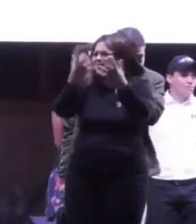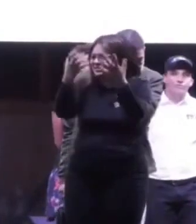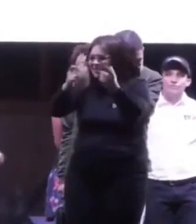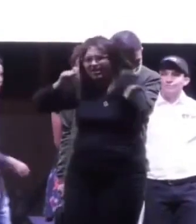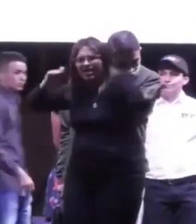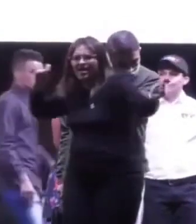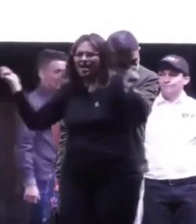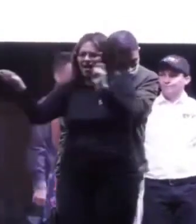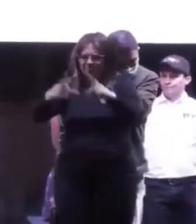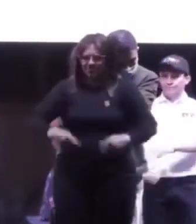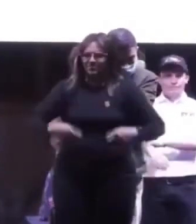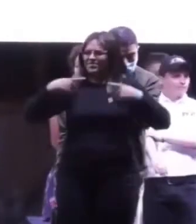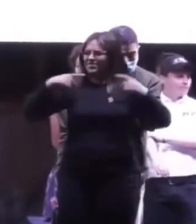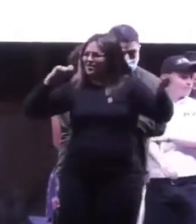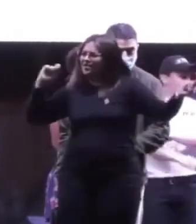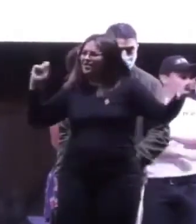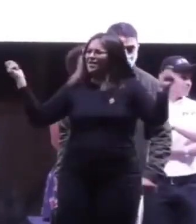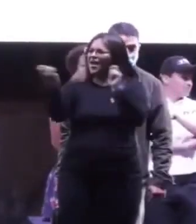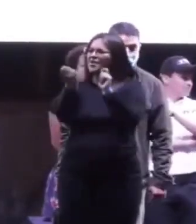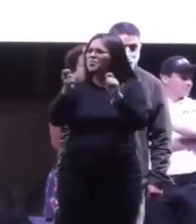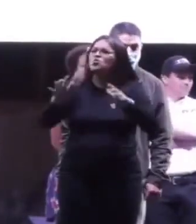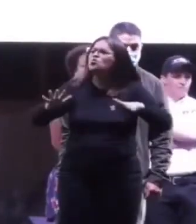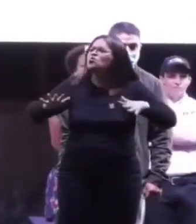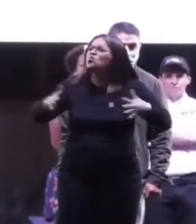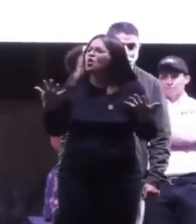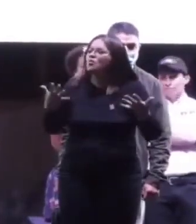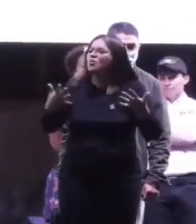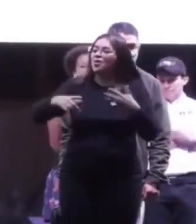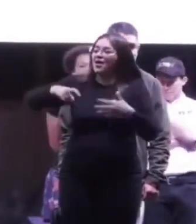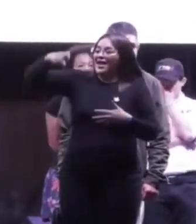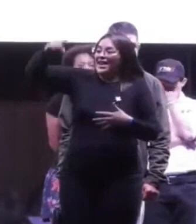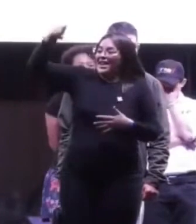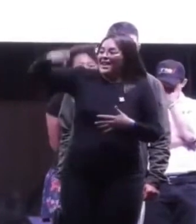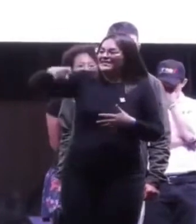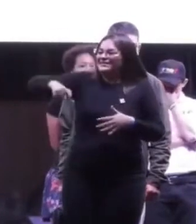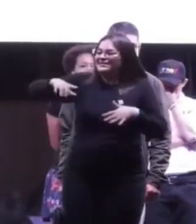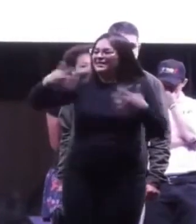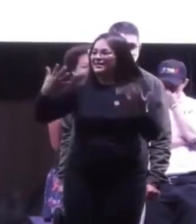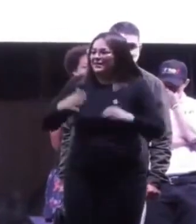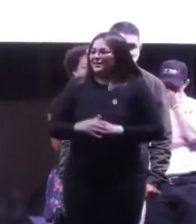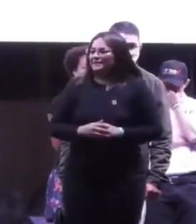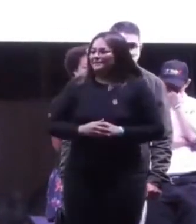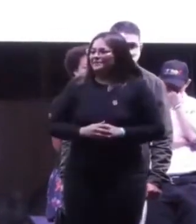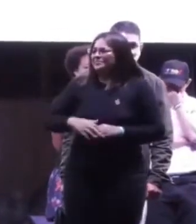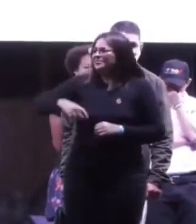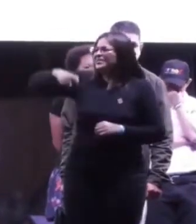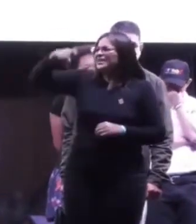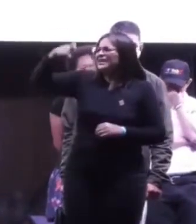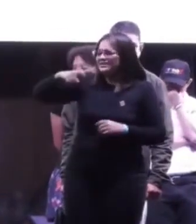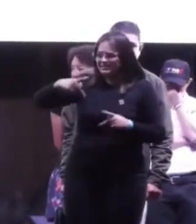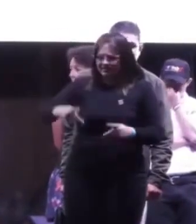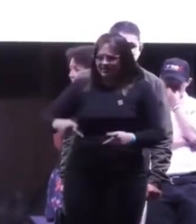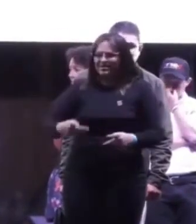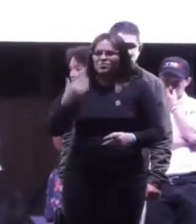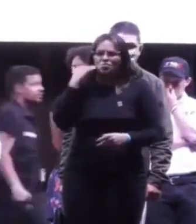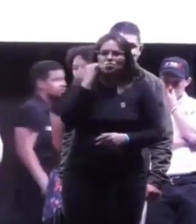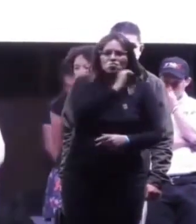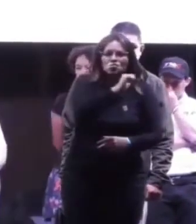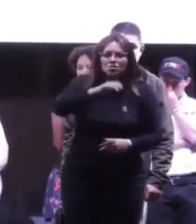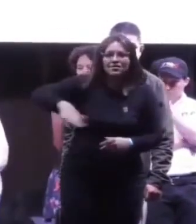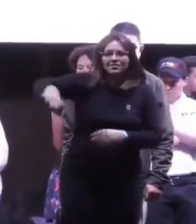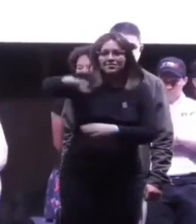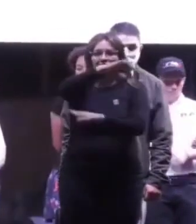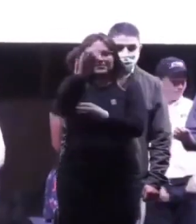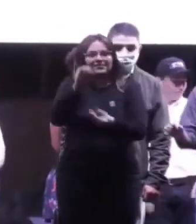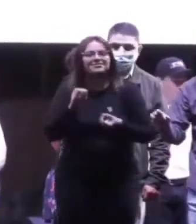cambio por la vida, entonces necesariamente tenemos que dotar a la mujer colombiana